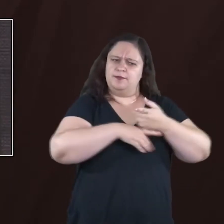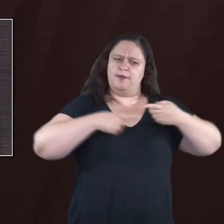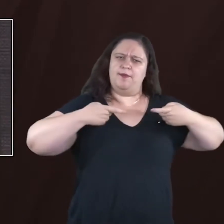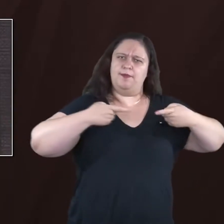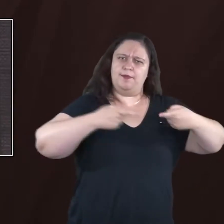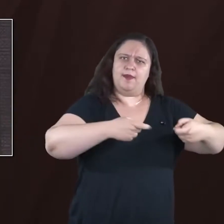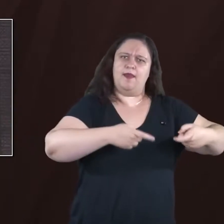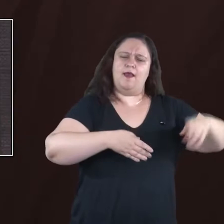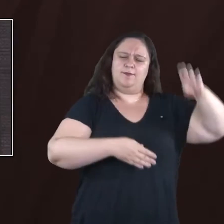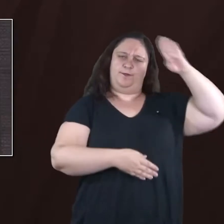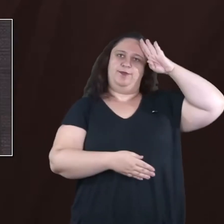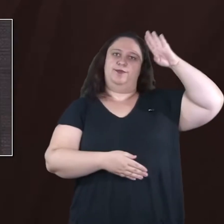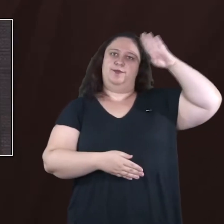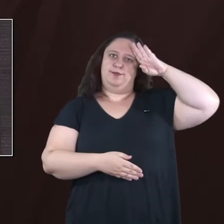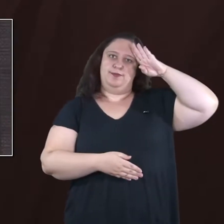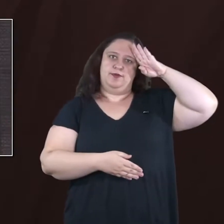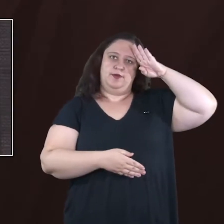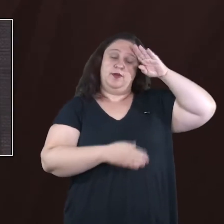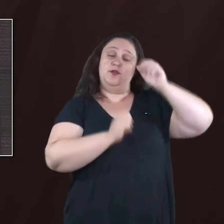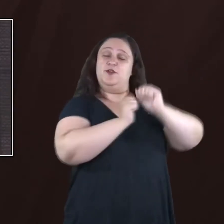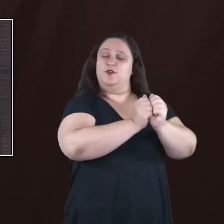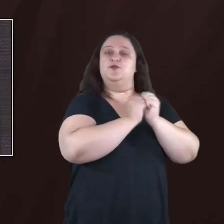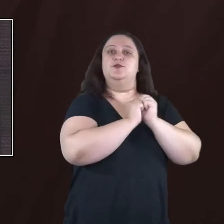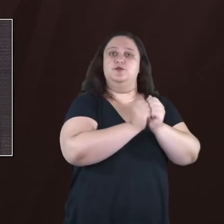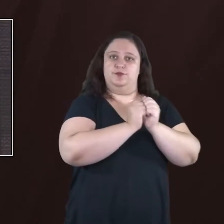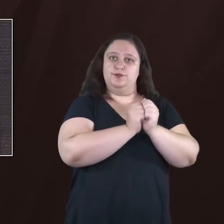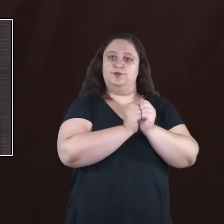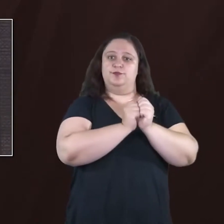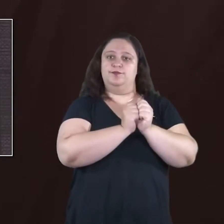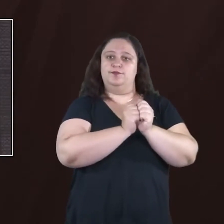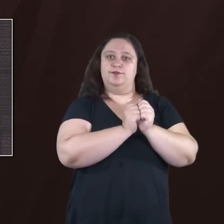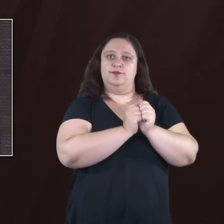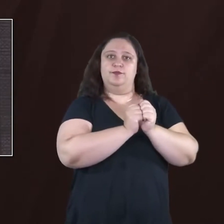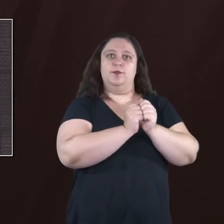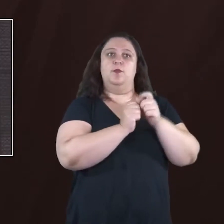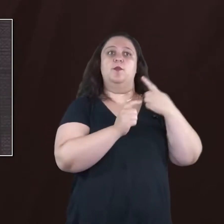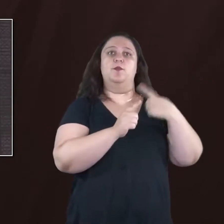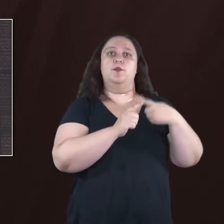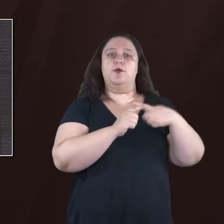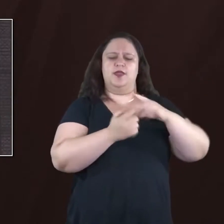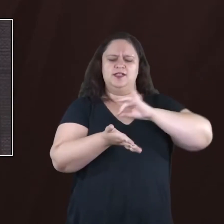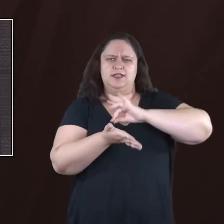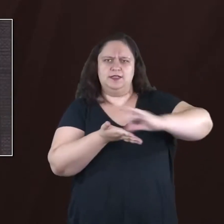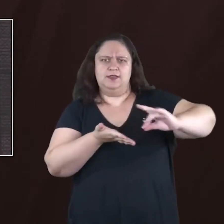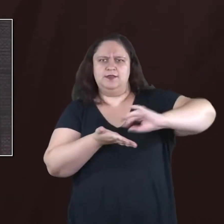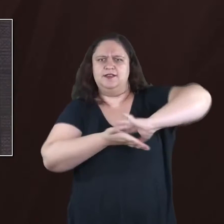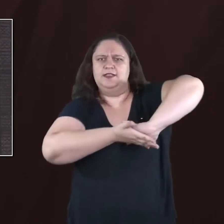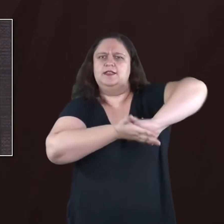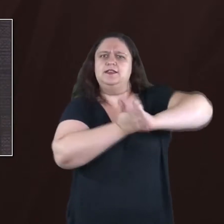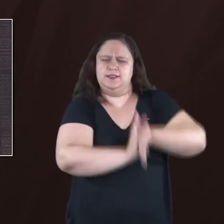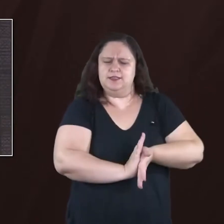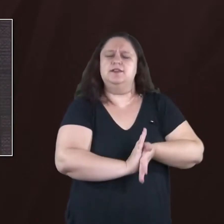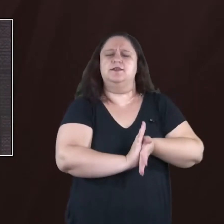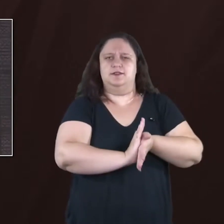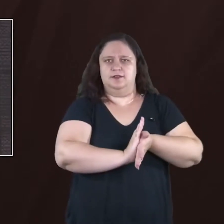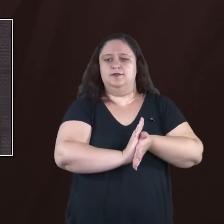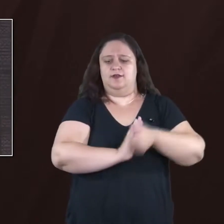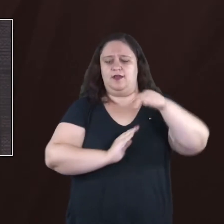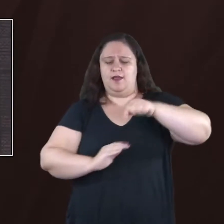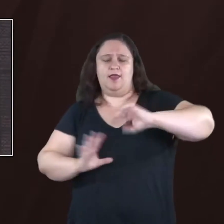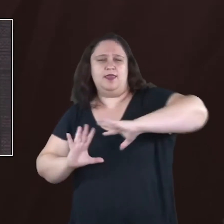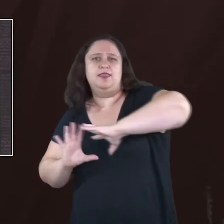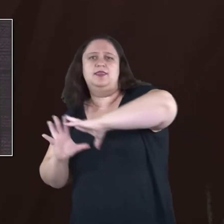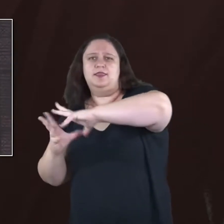exército, juntamente com Cristo, para executar juízo sobre toda rebeldia aqui na